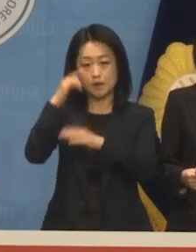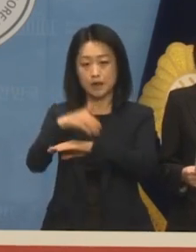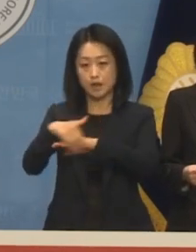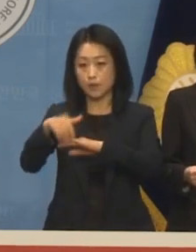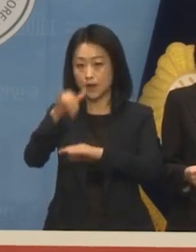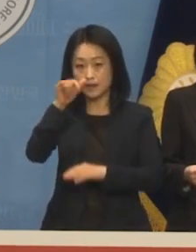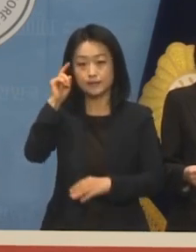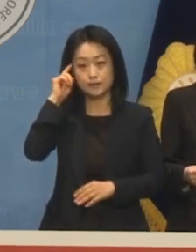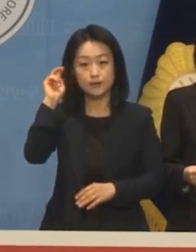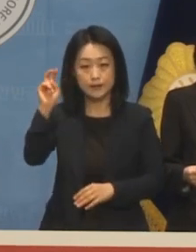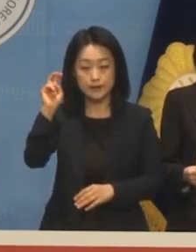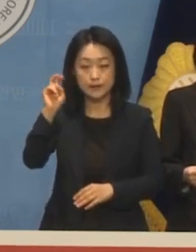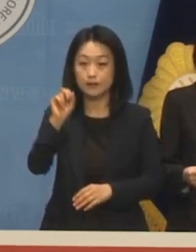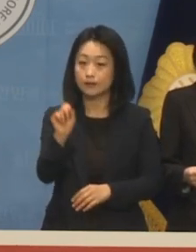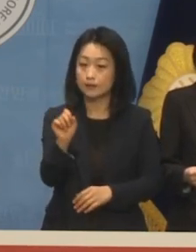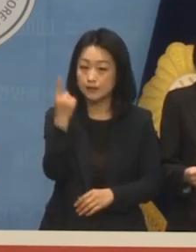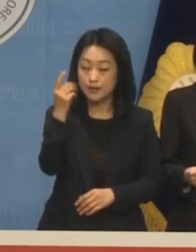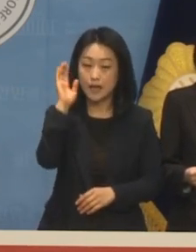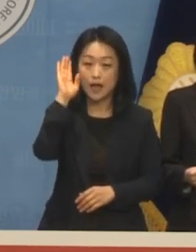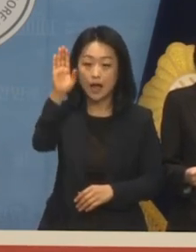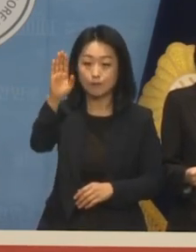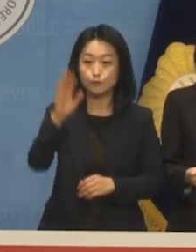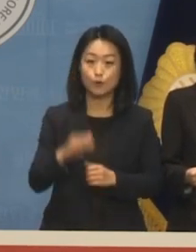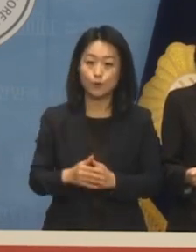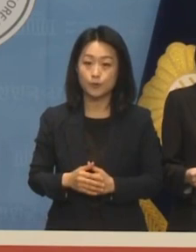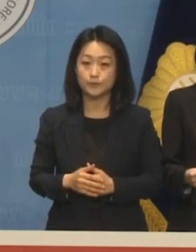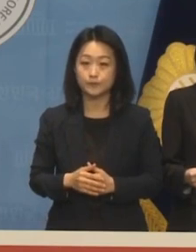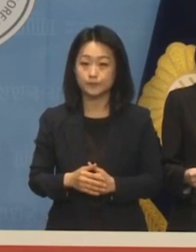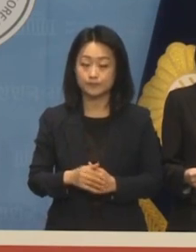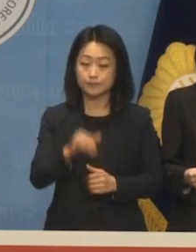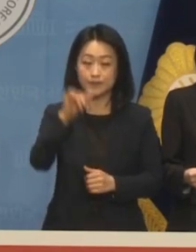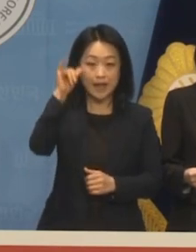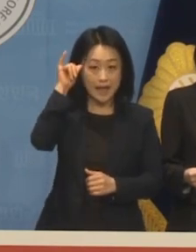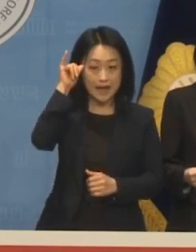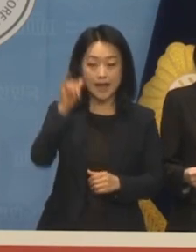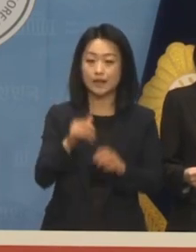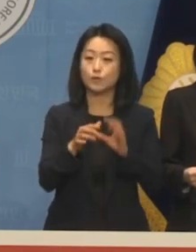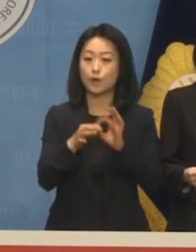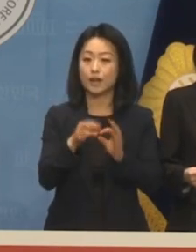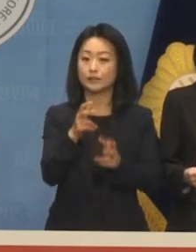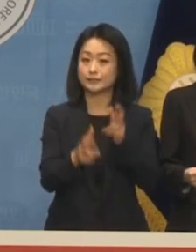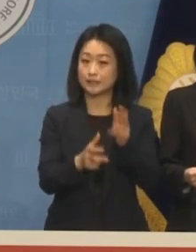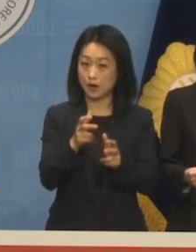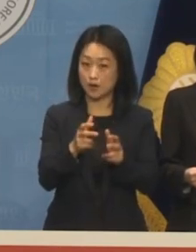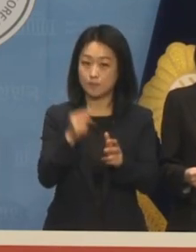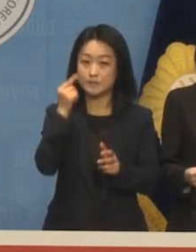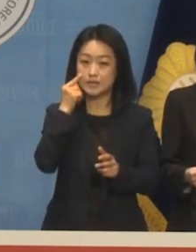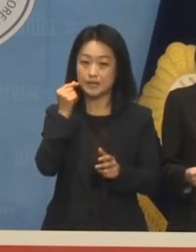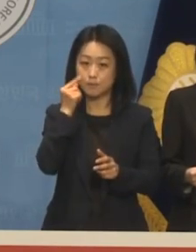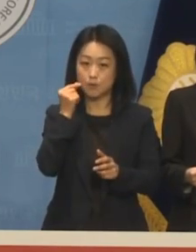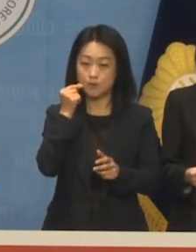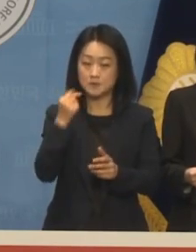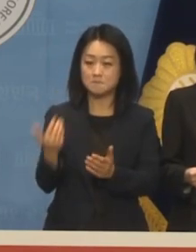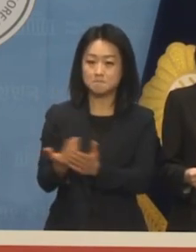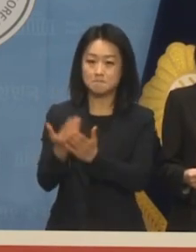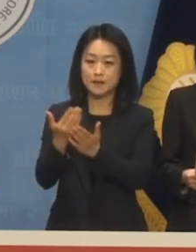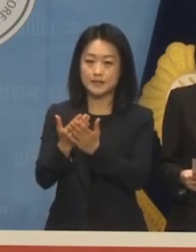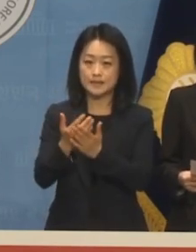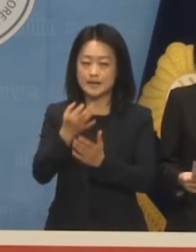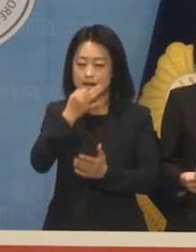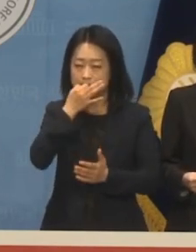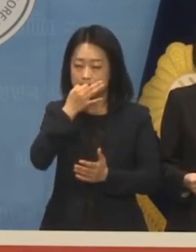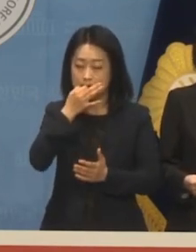것입니다이를 통해 향후 국가의 존망을 좌우할 AI 산업에서 오일를 점하려는 의도입니다